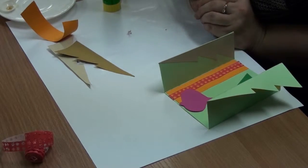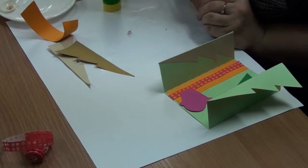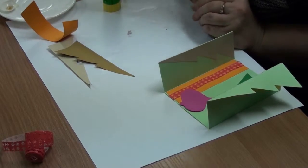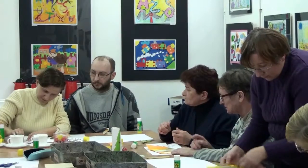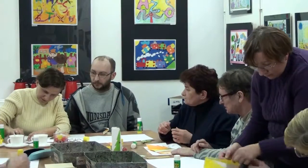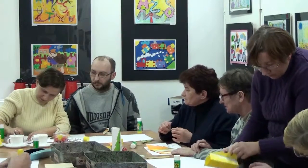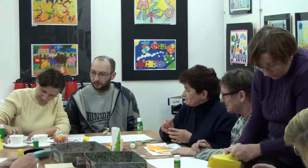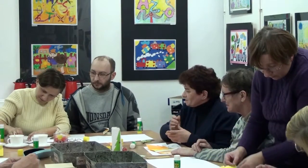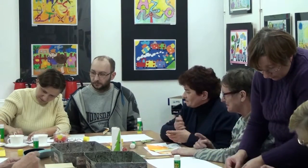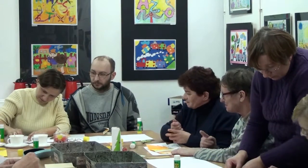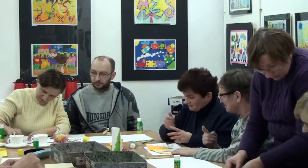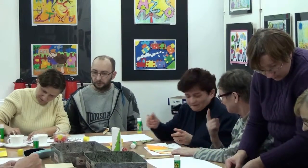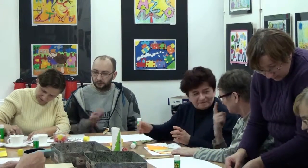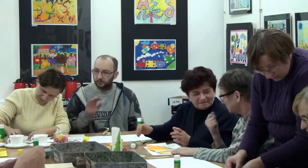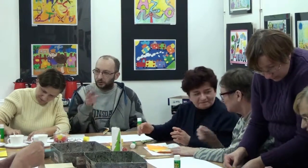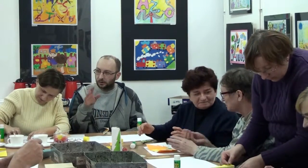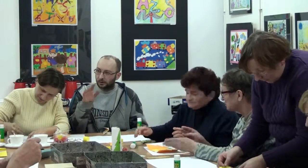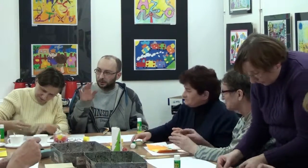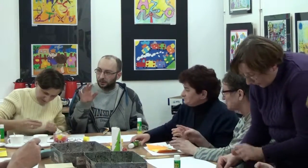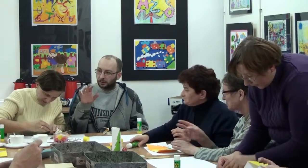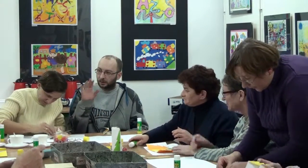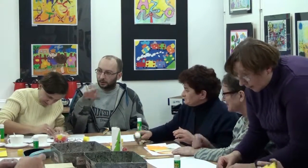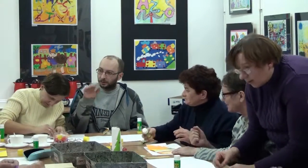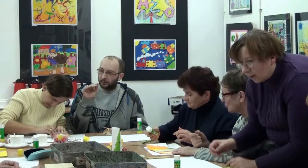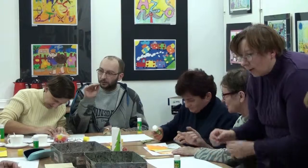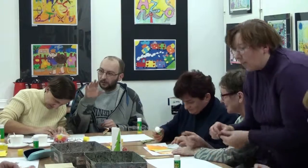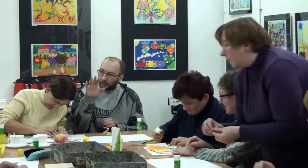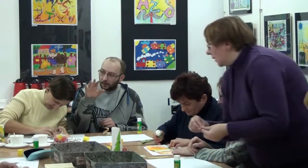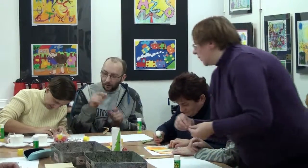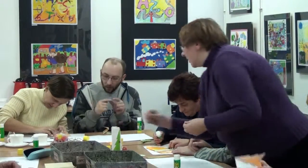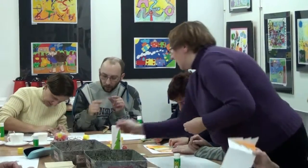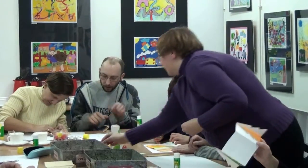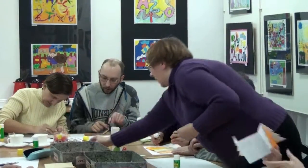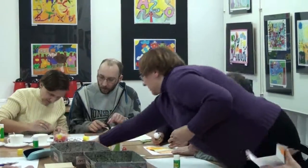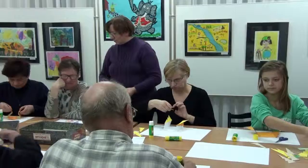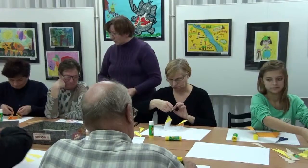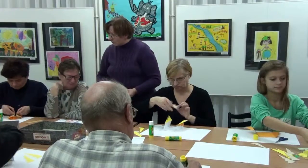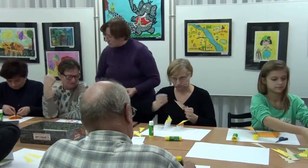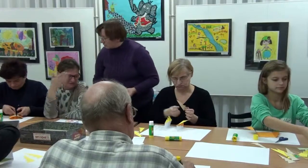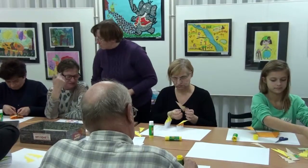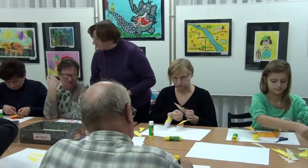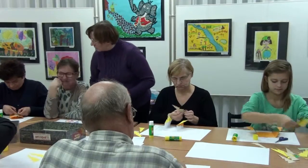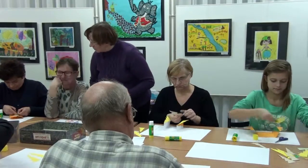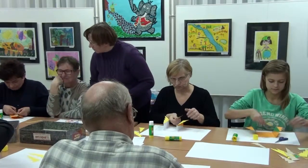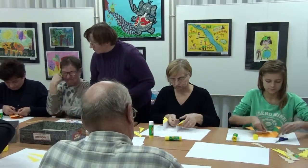el nacimiento de Jesús. 25 de diciembre.